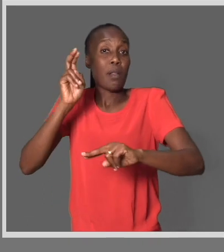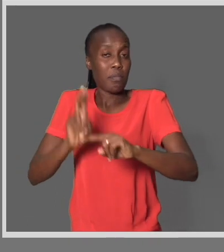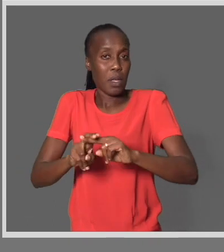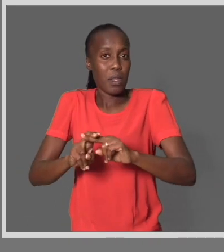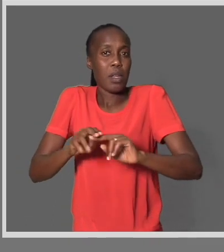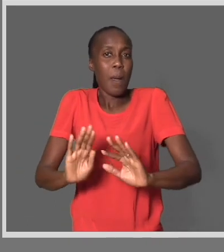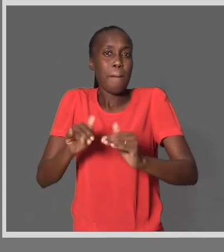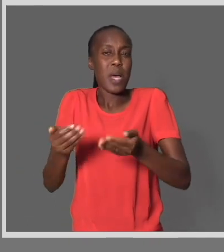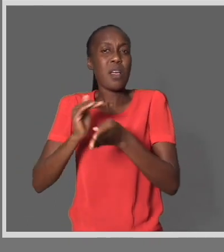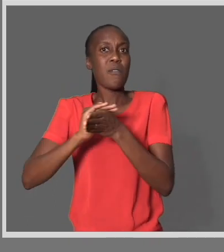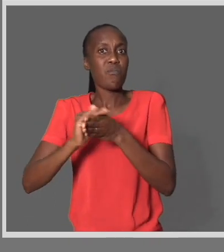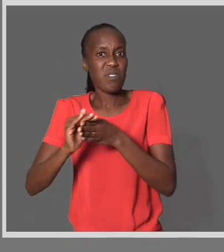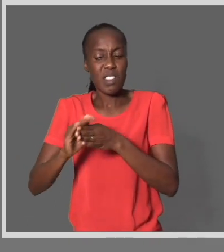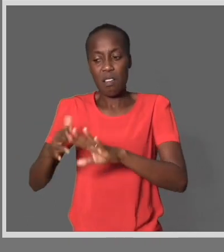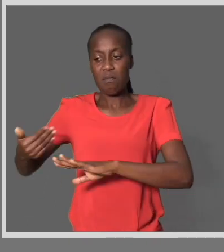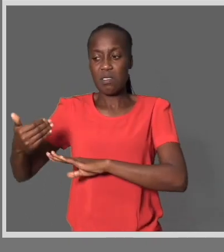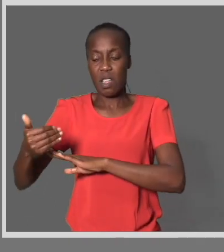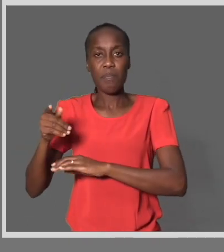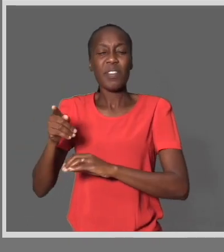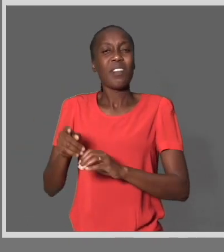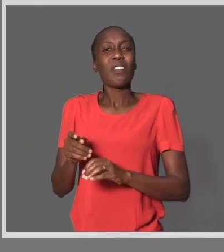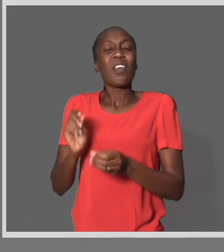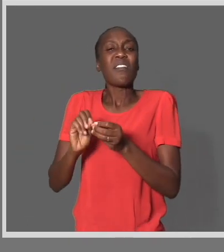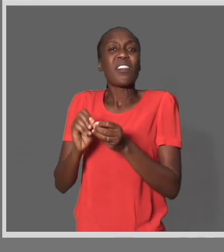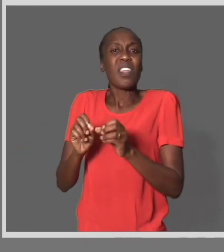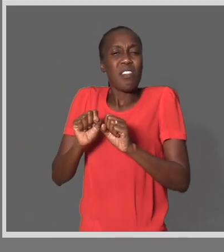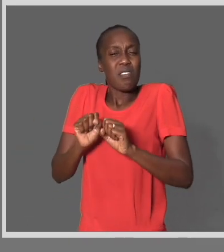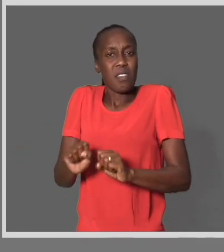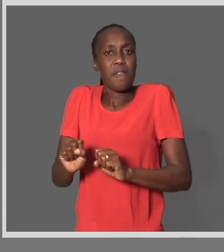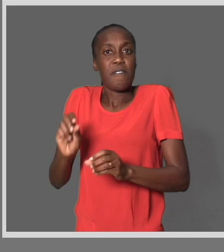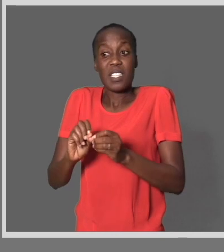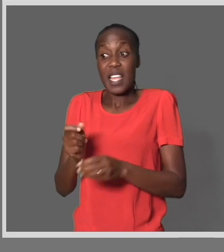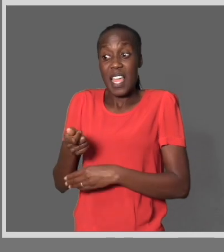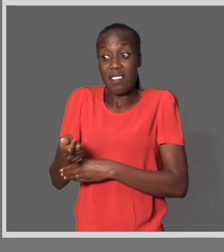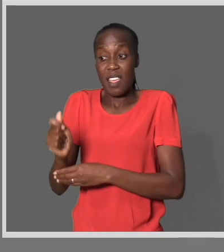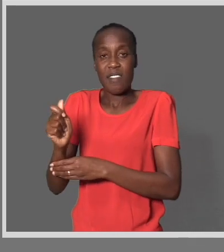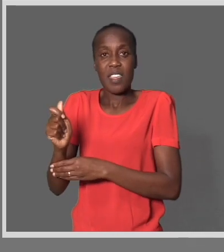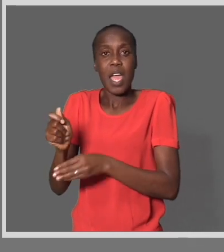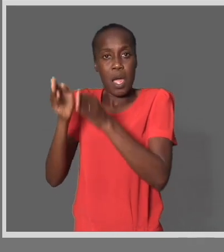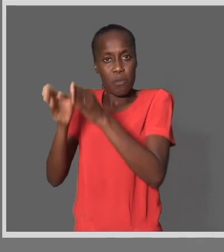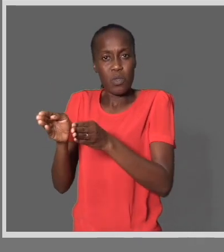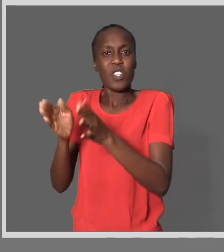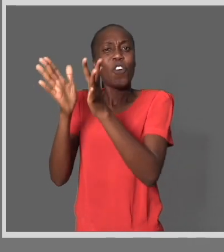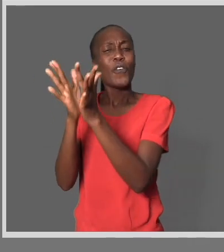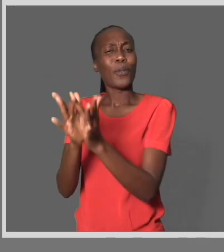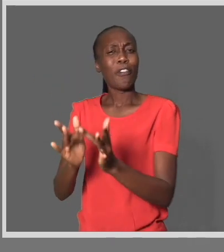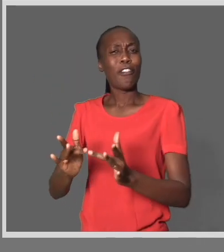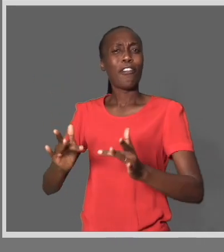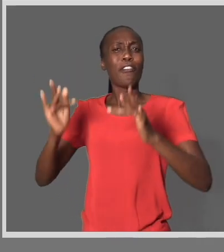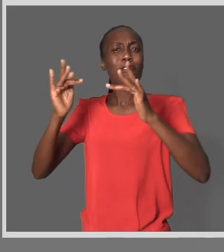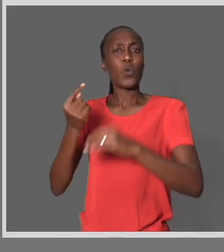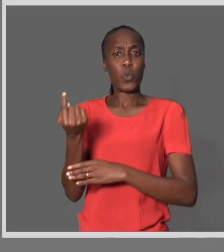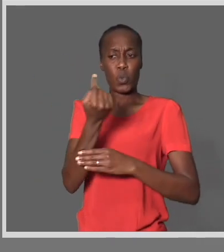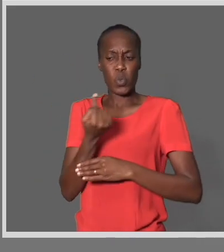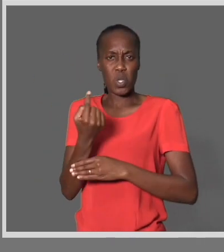cadeira para ser de uso do dia a dia, ela deve deixar o usuário livre para ter